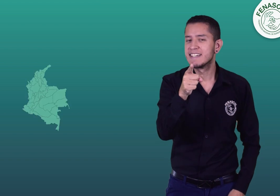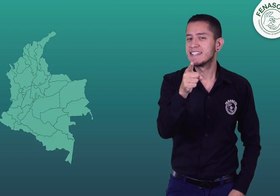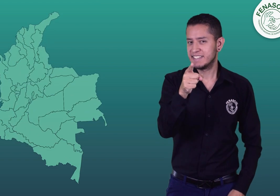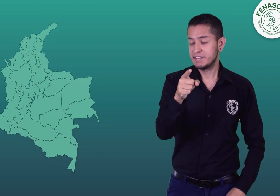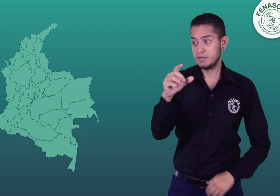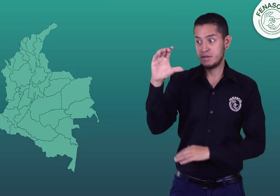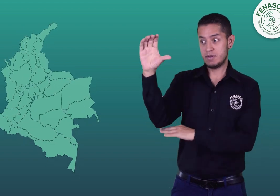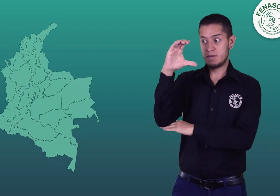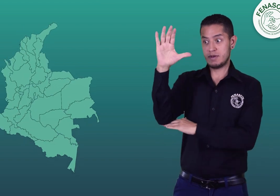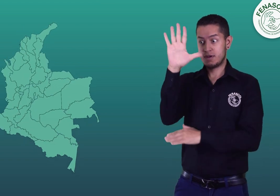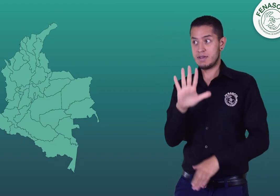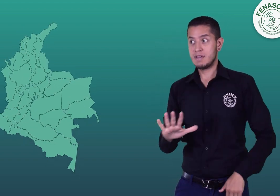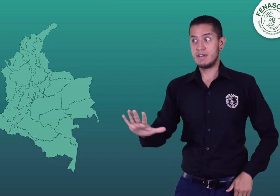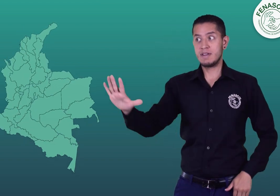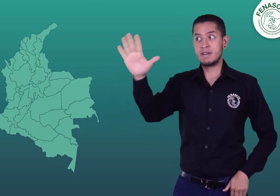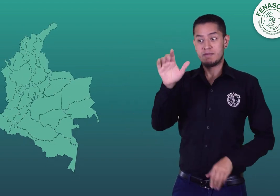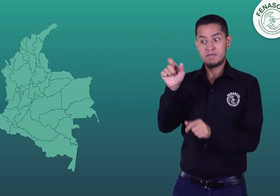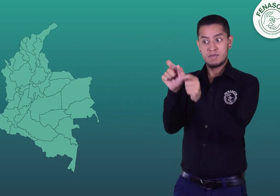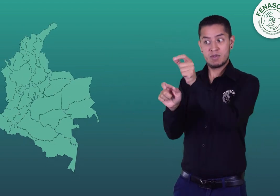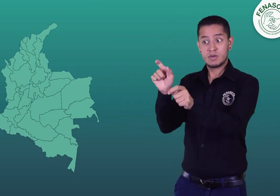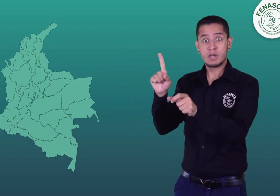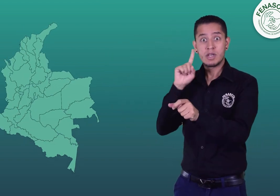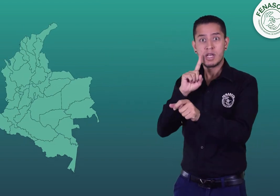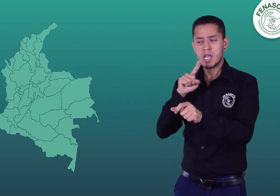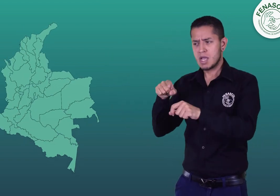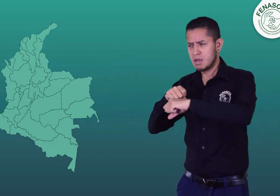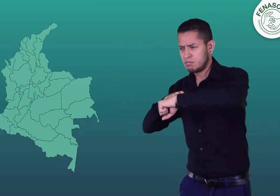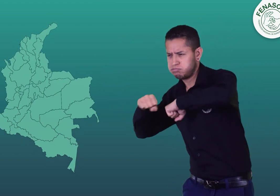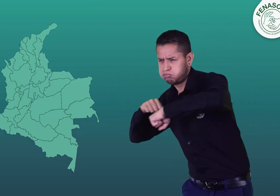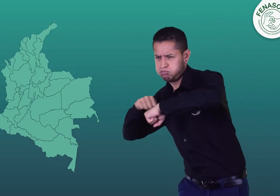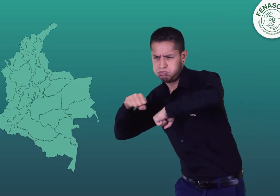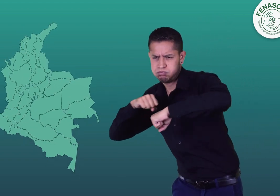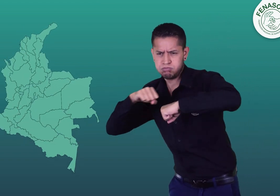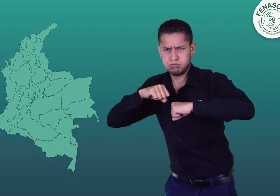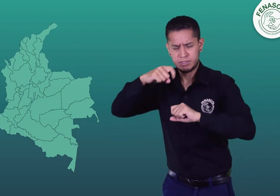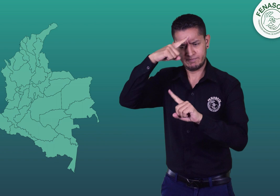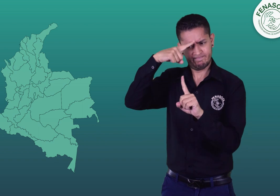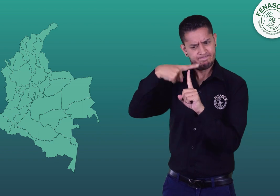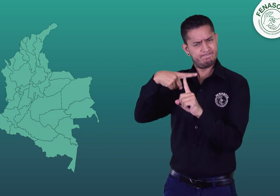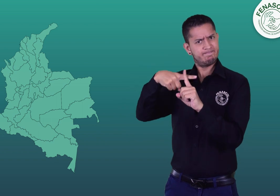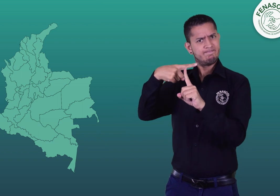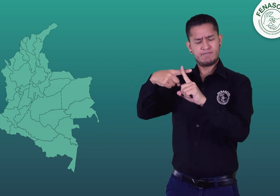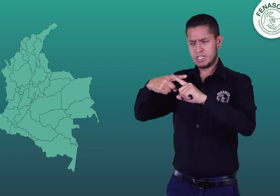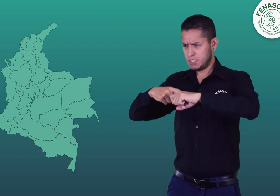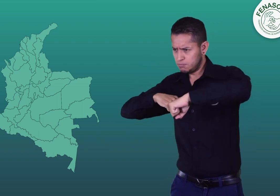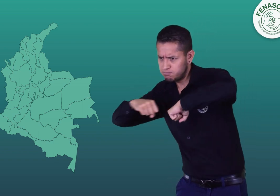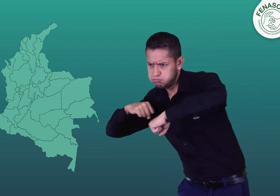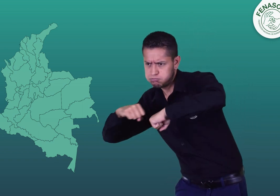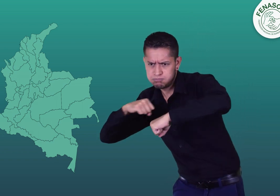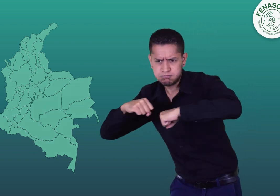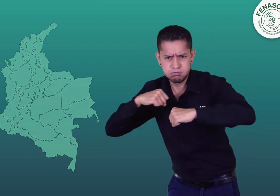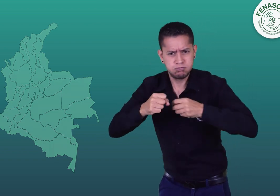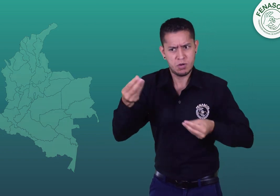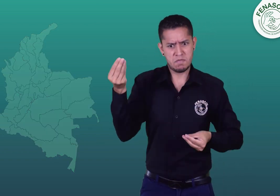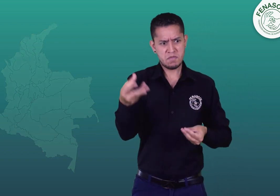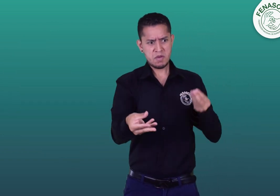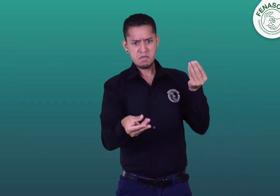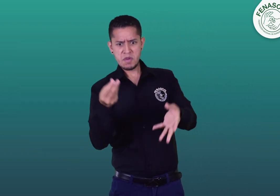Muestren siempre una actitud positiva. Este es el momento de construir y aportar en estos planes de desarrollo